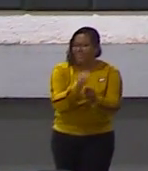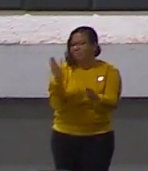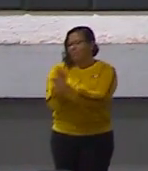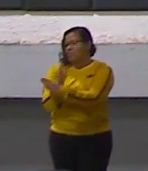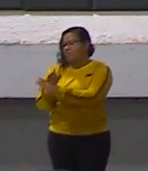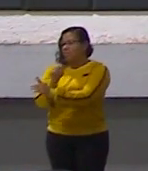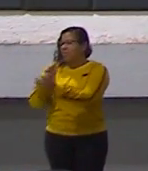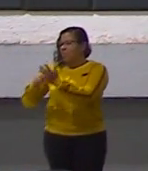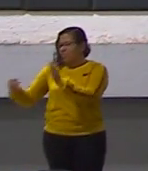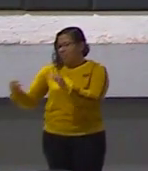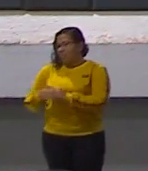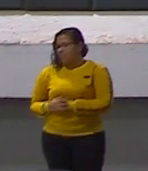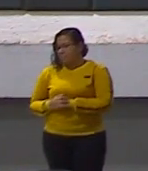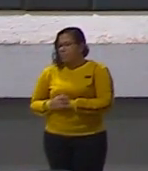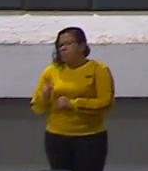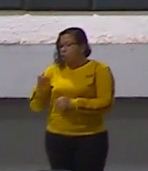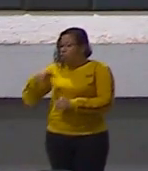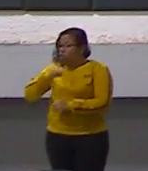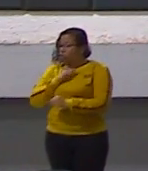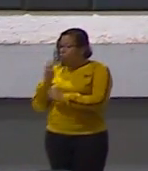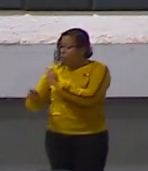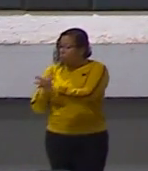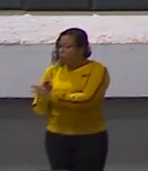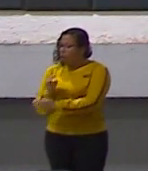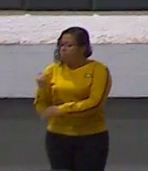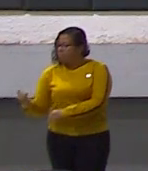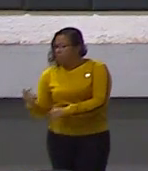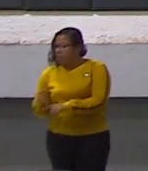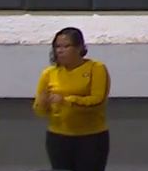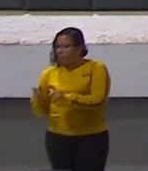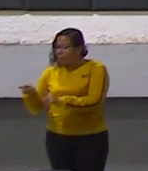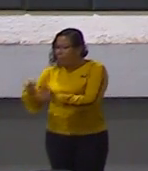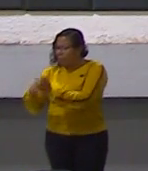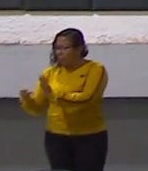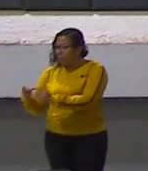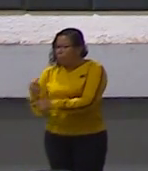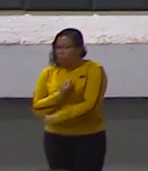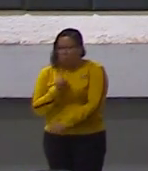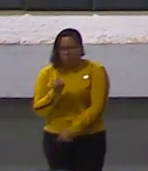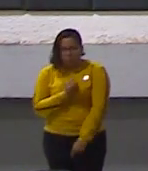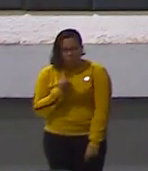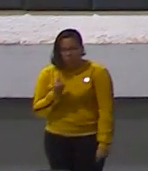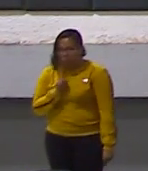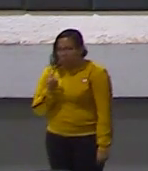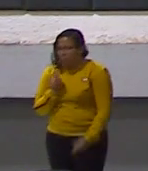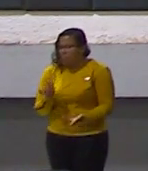que tenemos el mundo allí pero estamos solos entonces